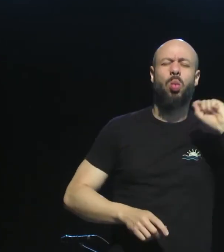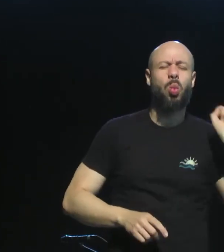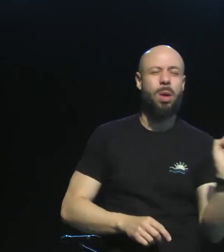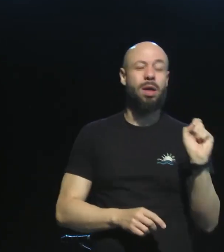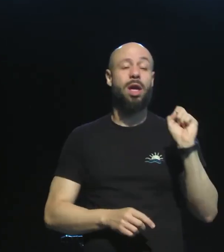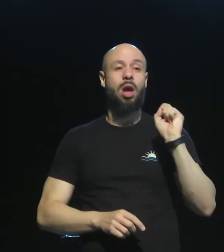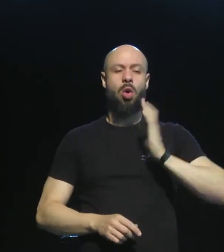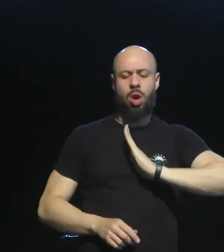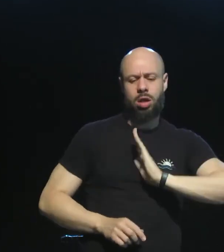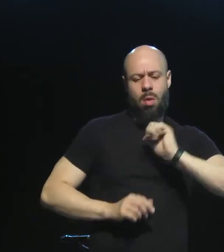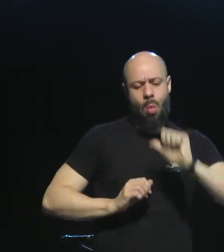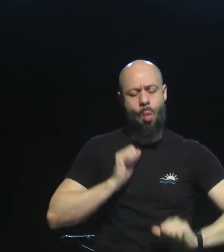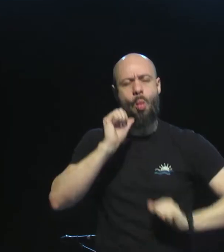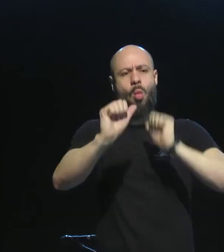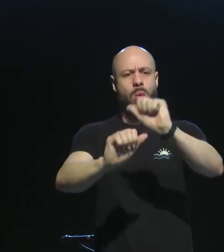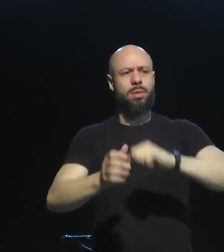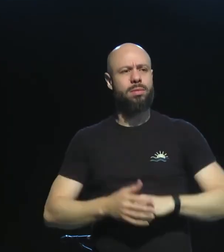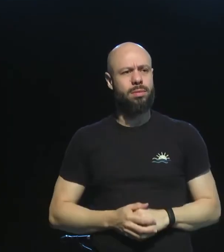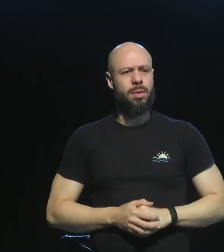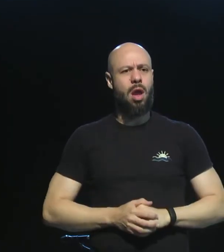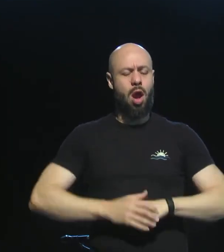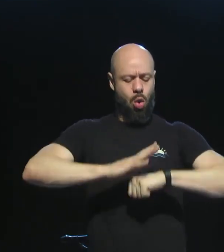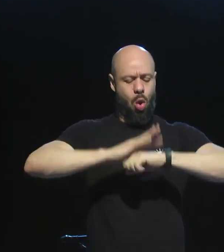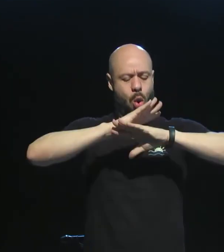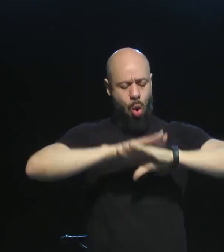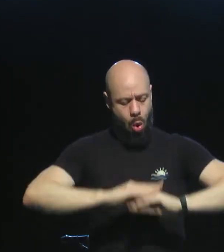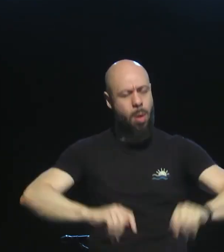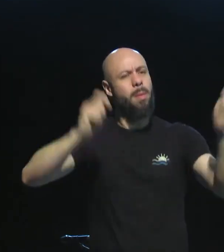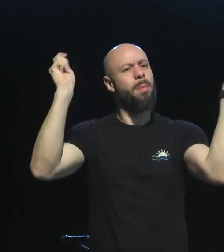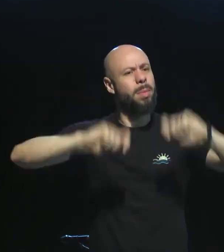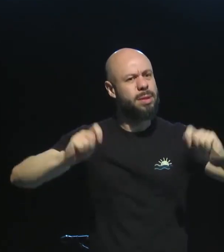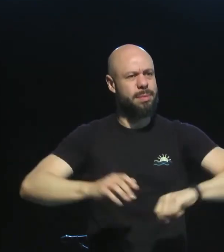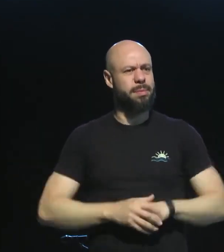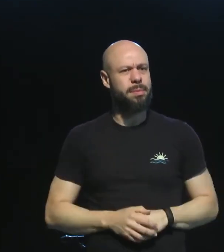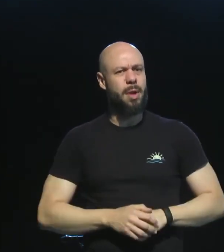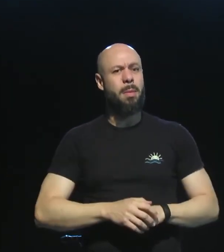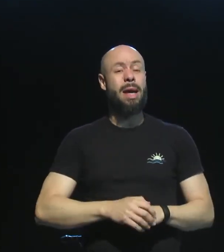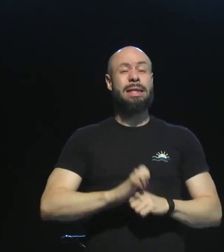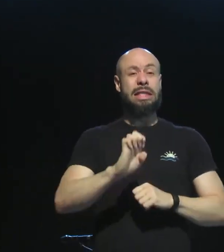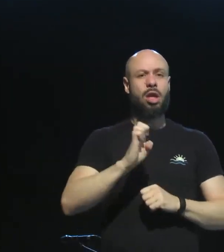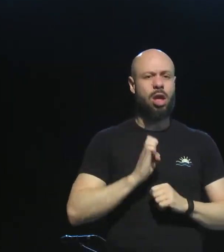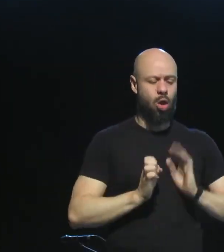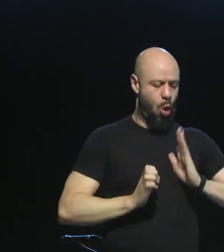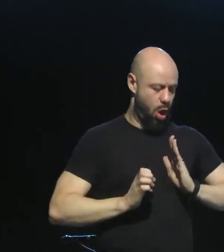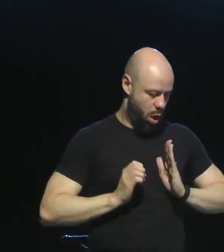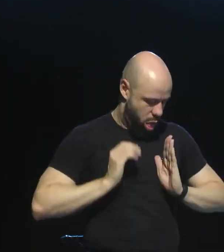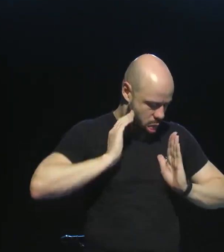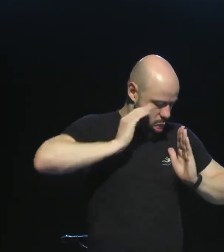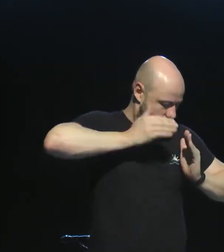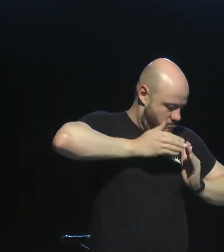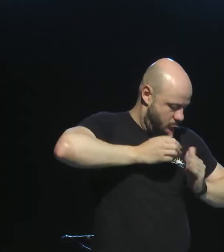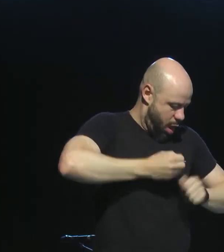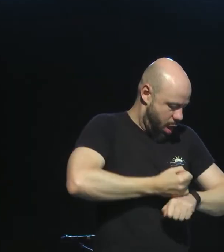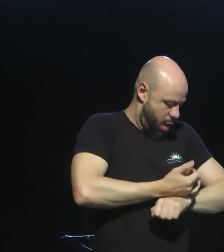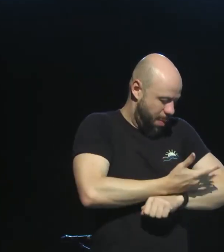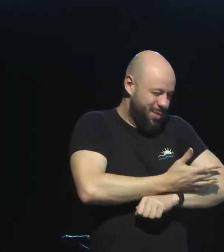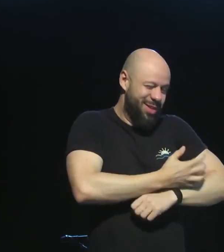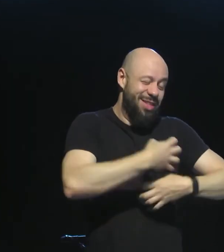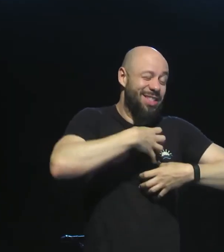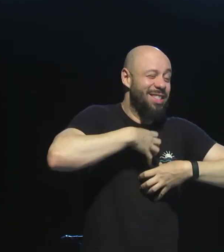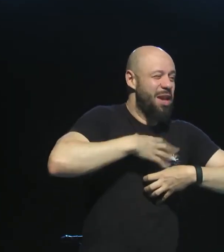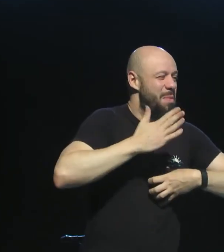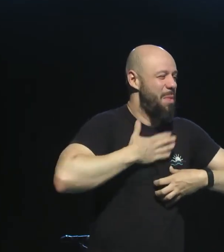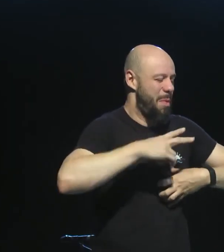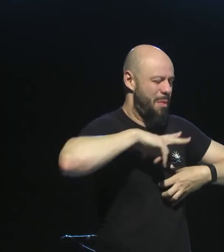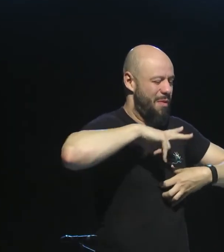transformado, curado, porque o nosso coração nos levará ao erro muitas vezes. E você